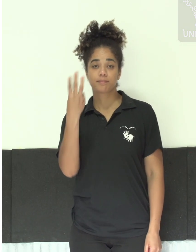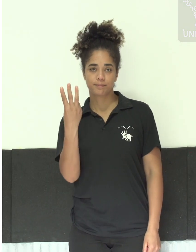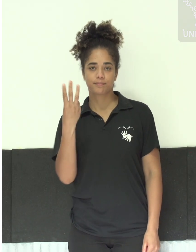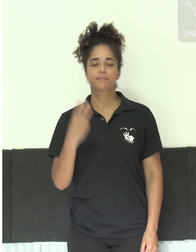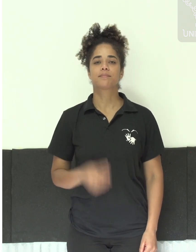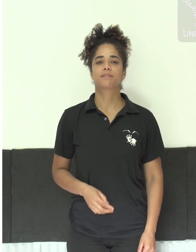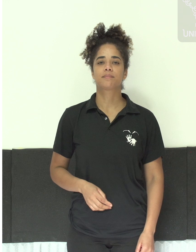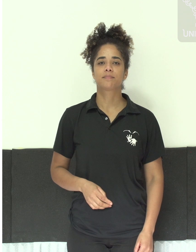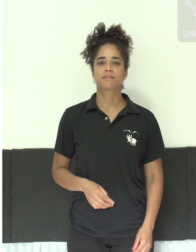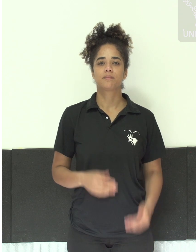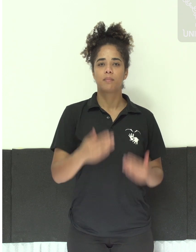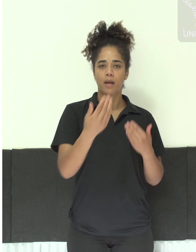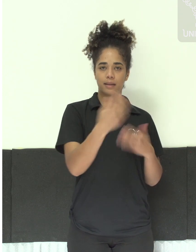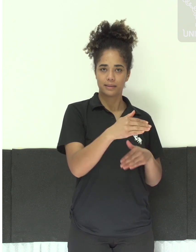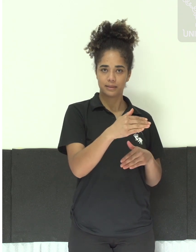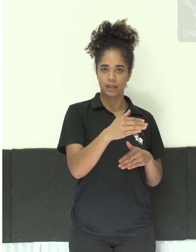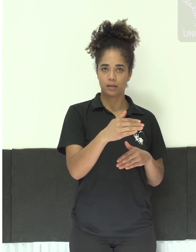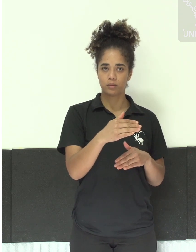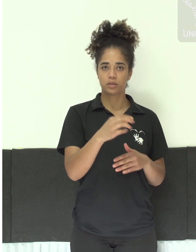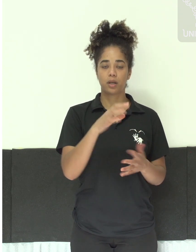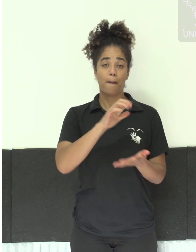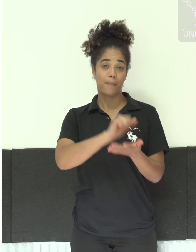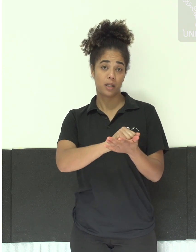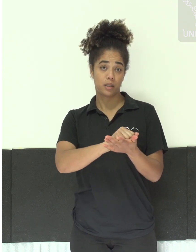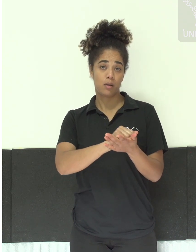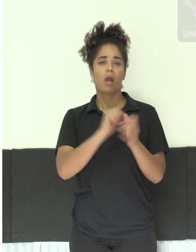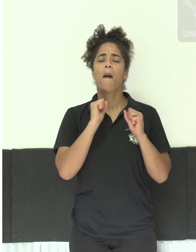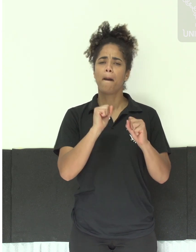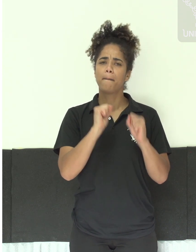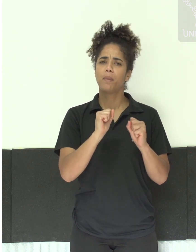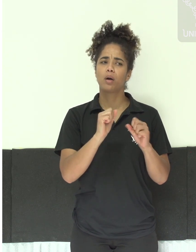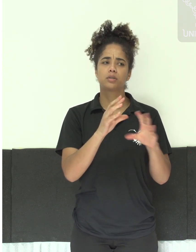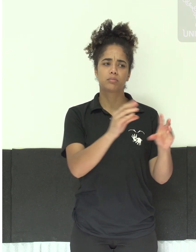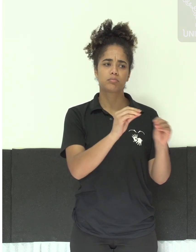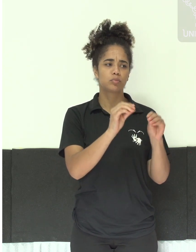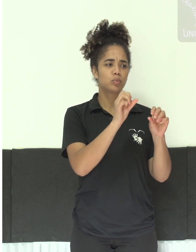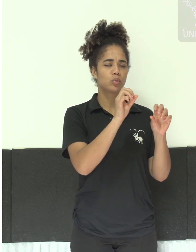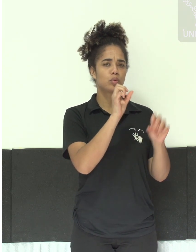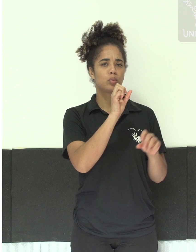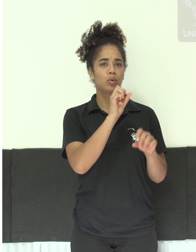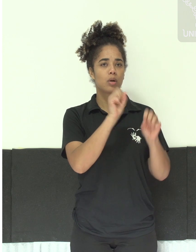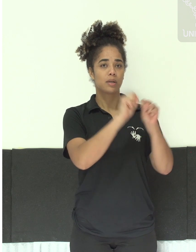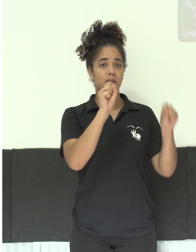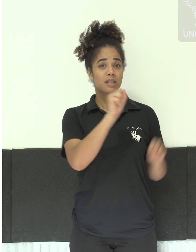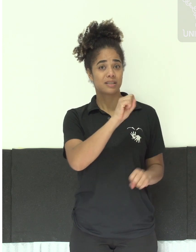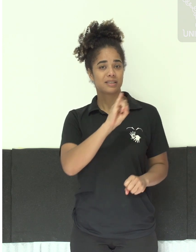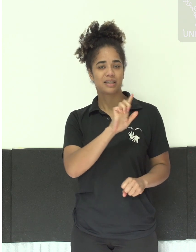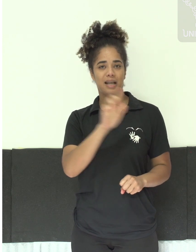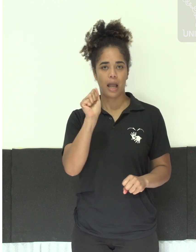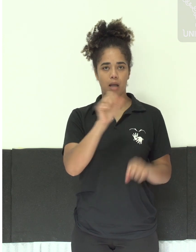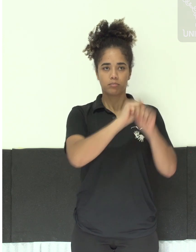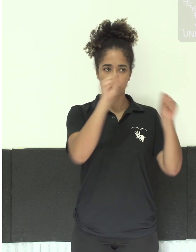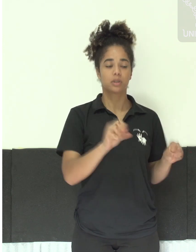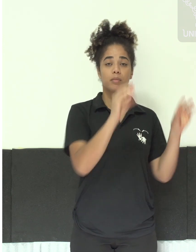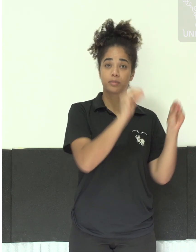9.16.3. Atestado de matrícula, o qual pode ser retirado do SIGA após a realização de matrícula